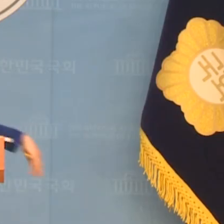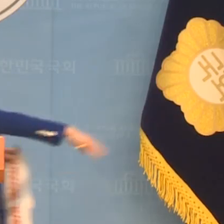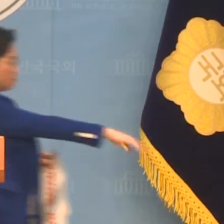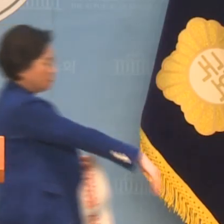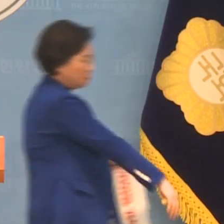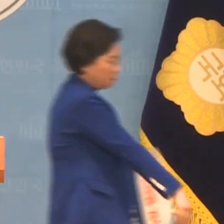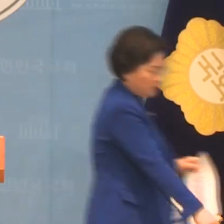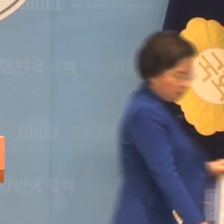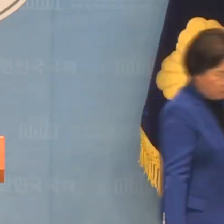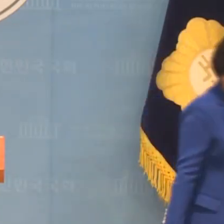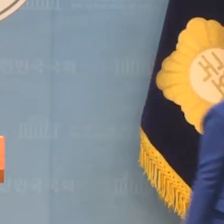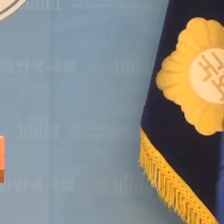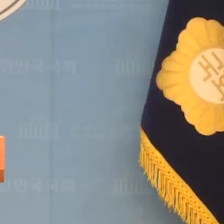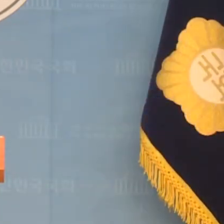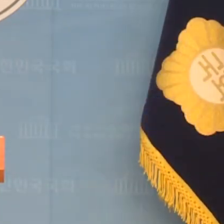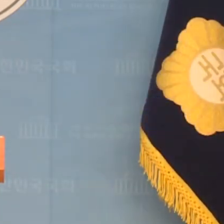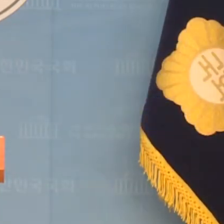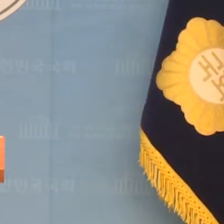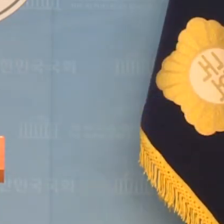오세요.